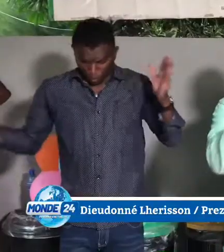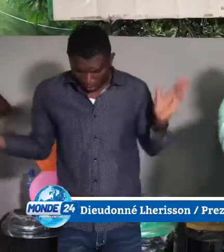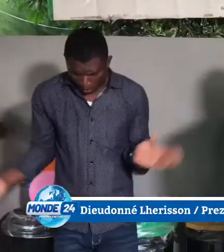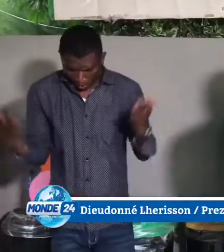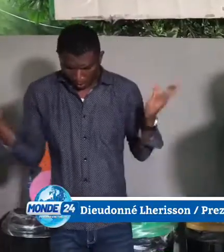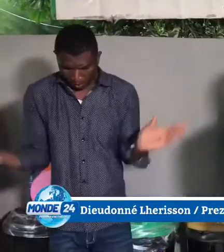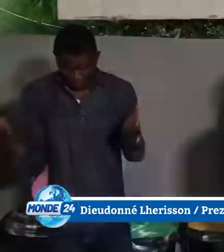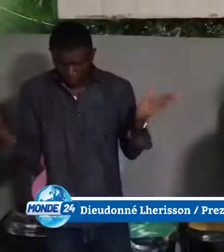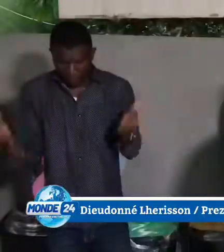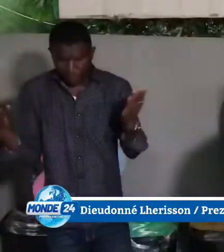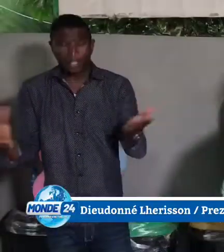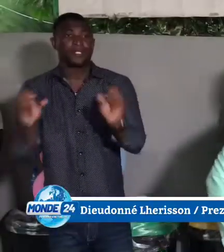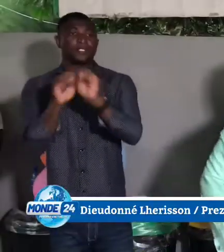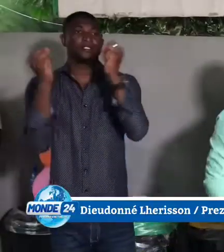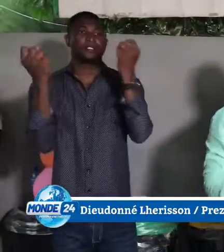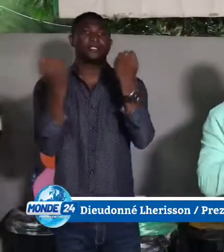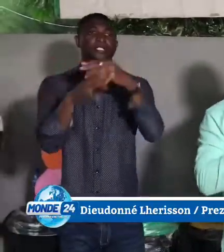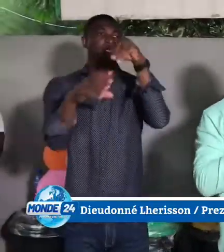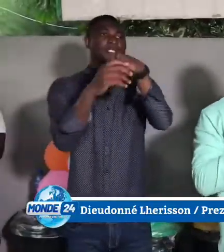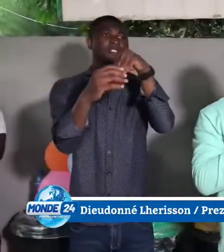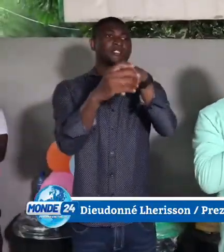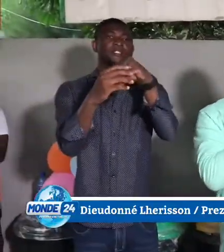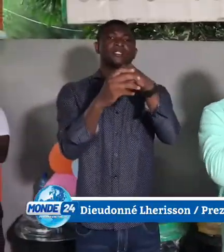sociale en nan pays.